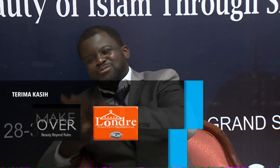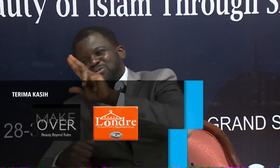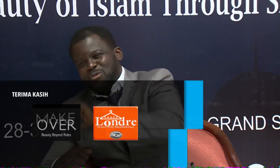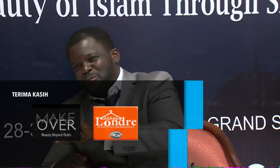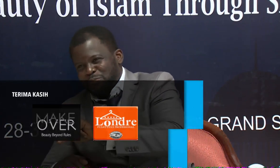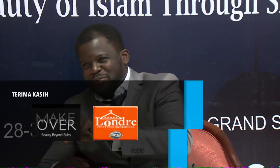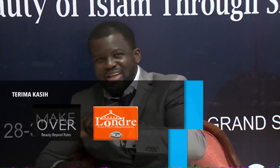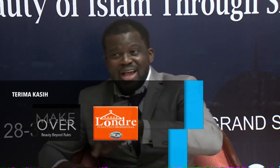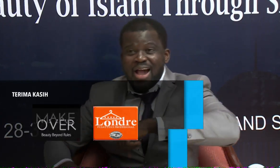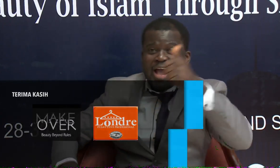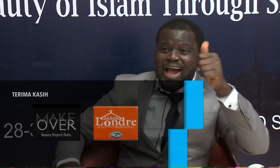best solutions.